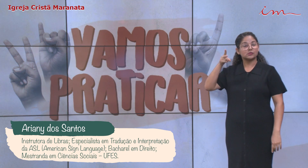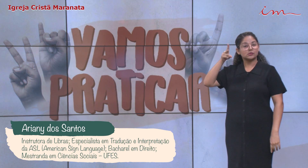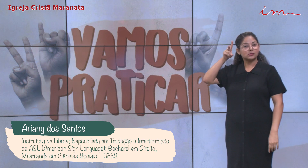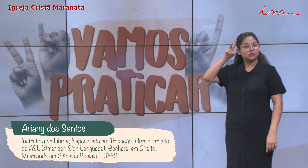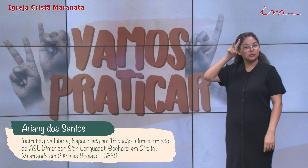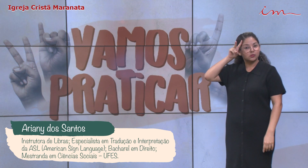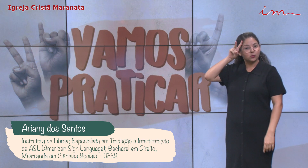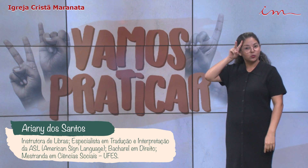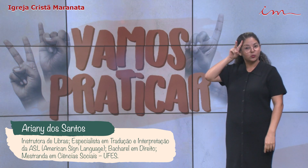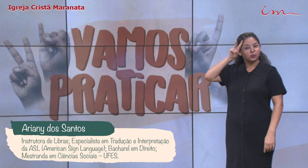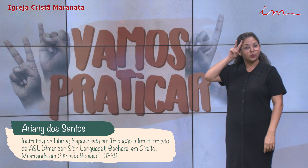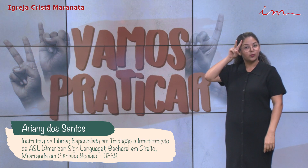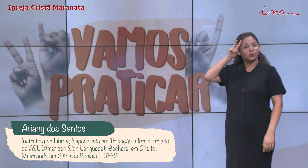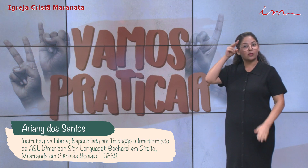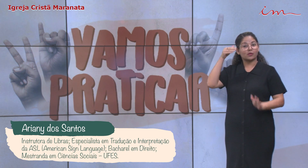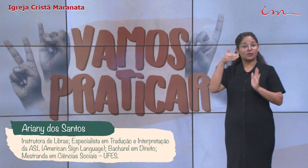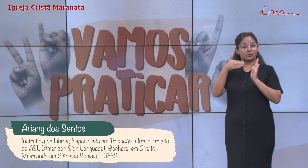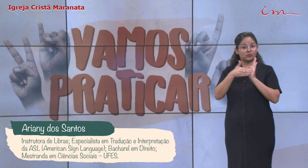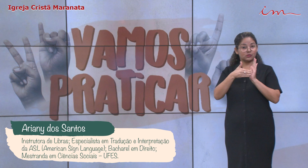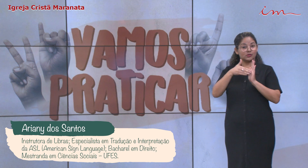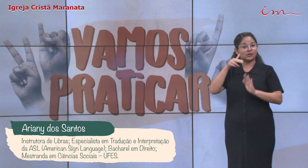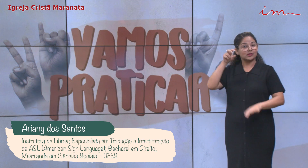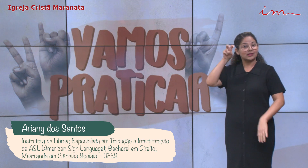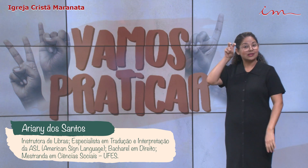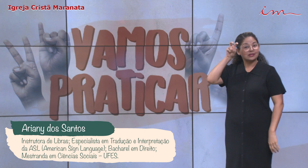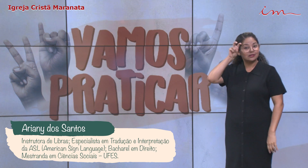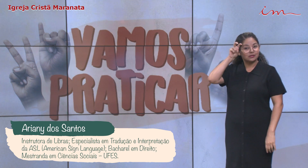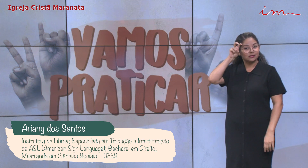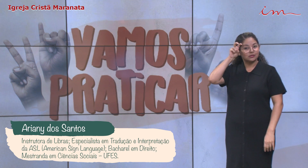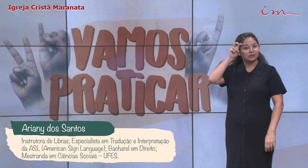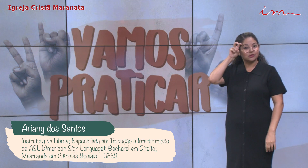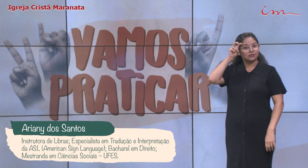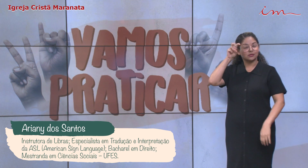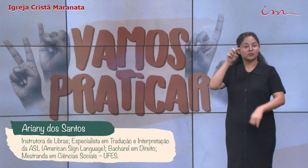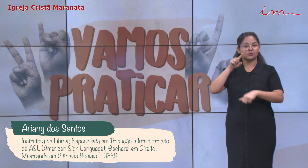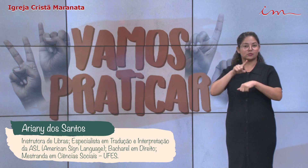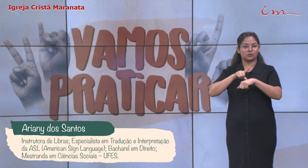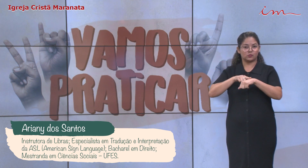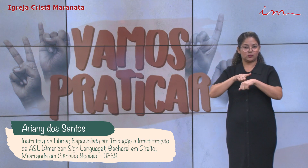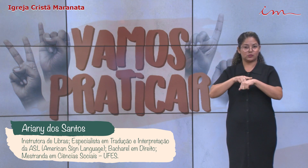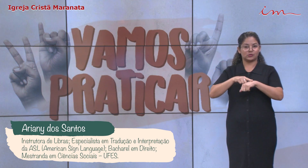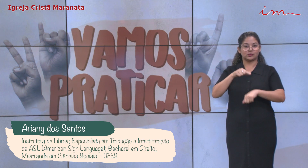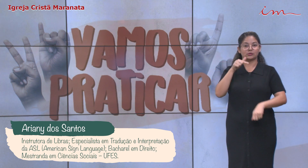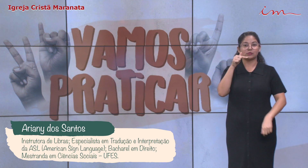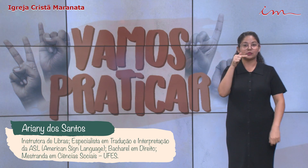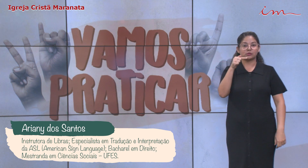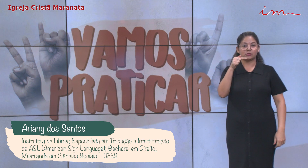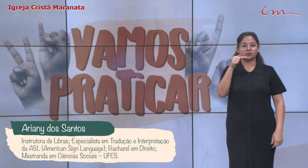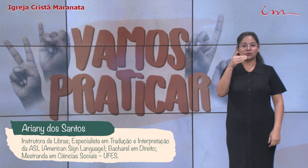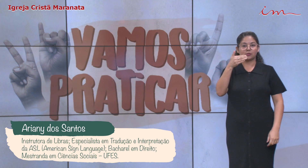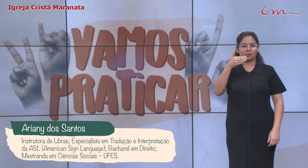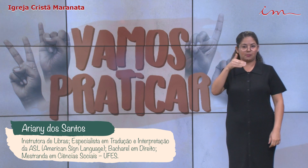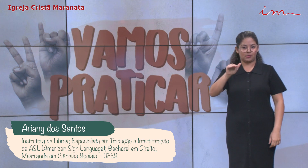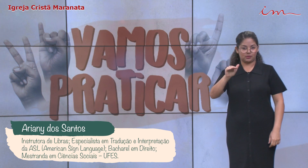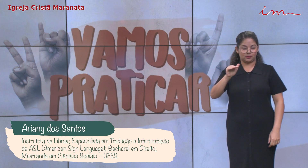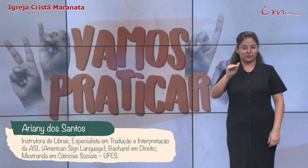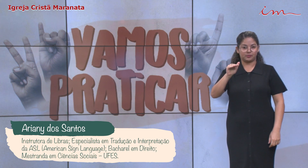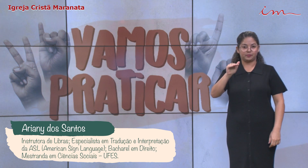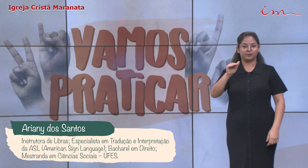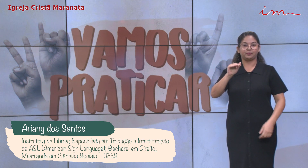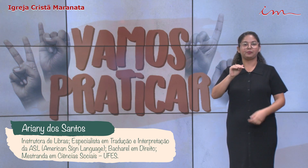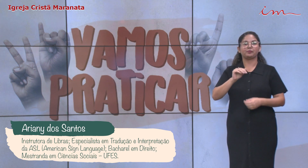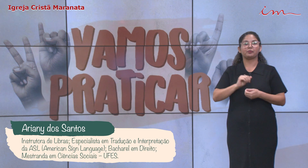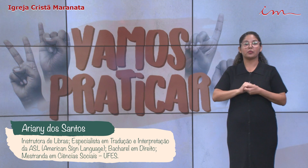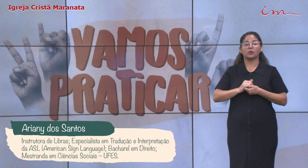Outra frase também, ó, sobre os nossos cultos. De segunda até quinta, o horário do culto é